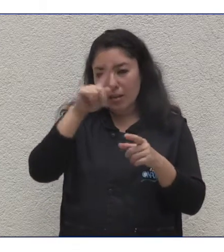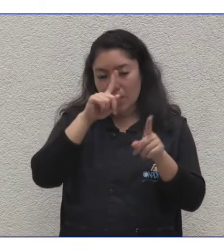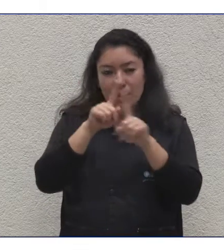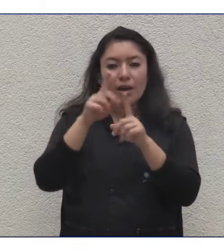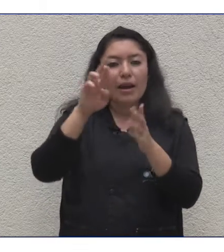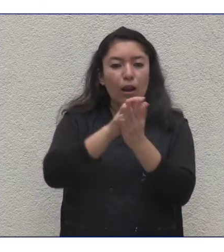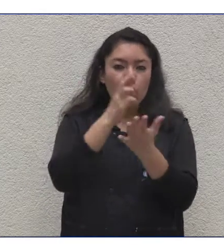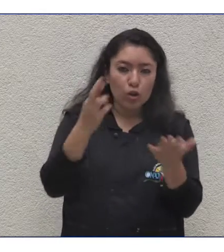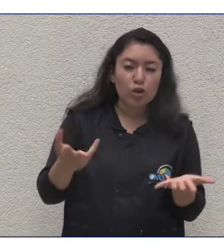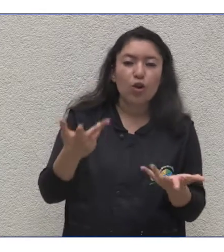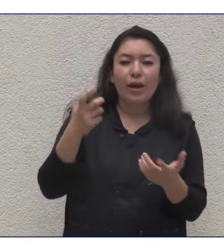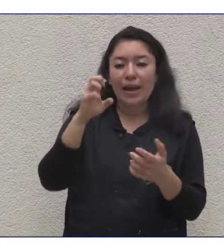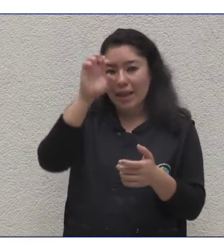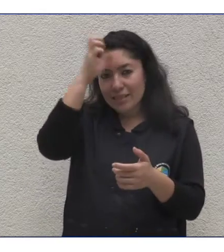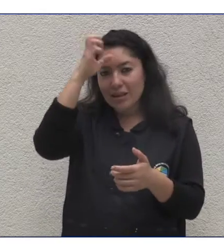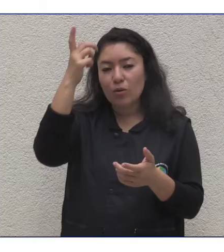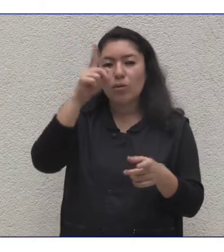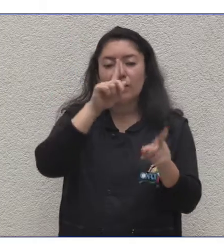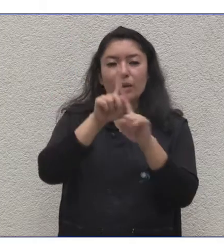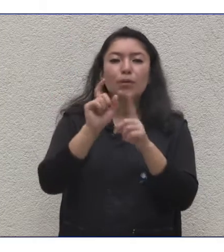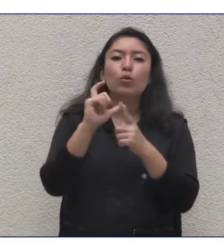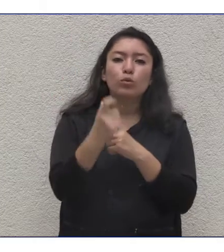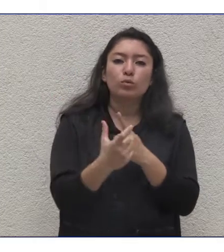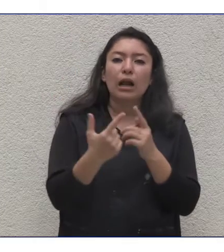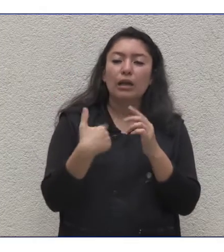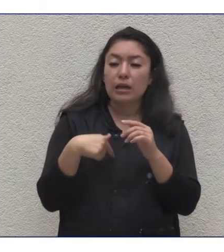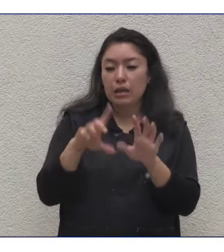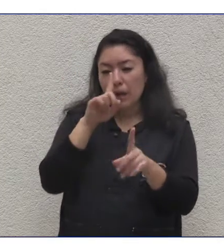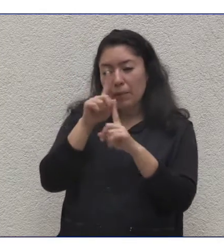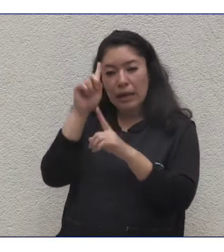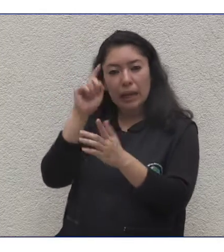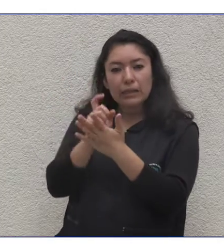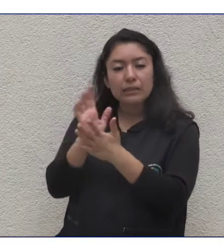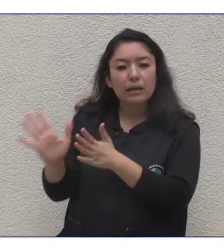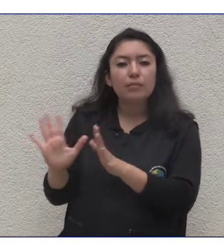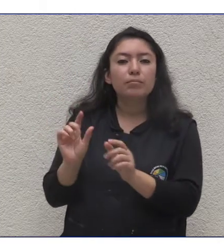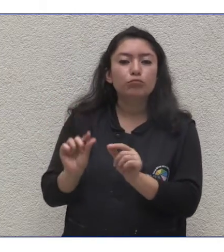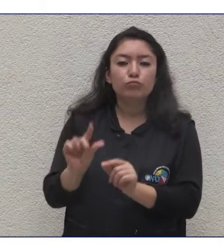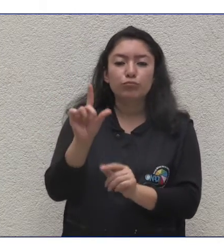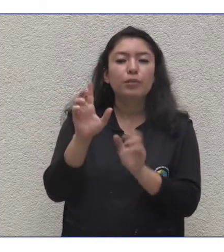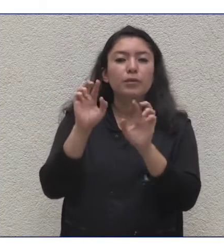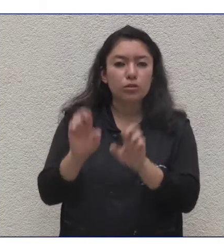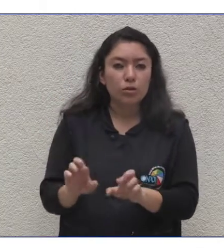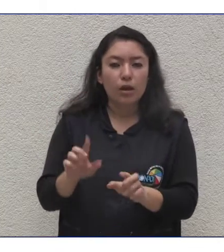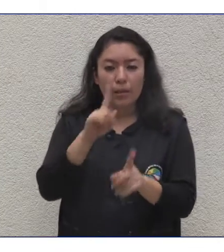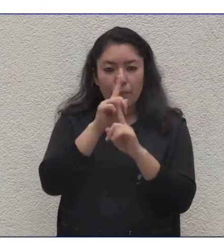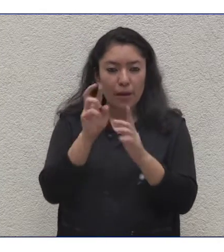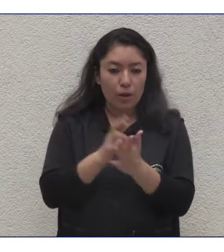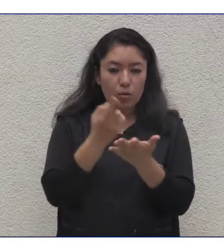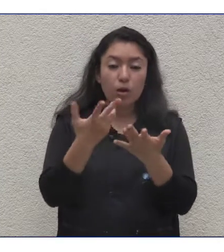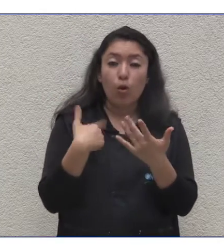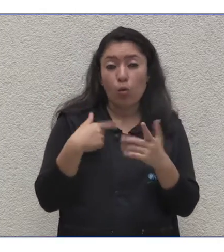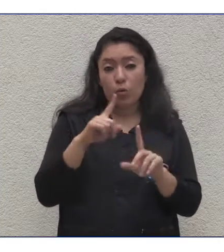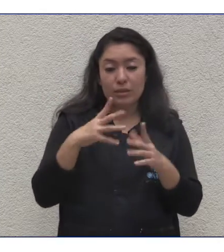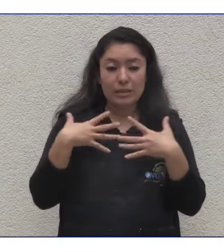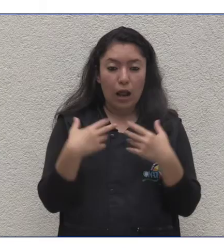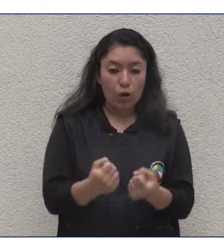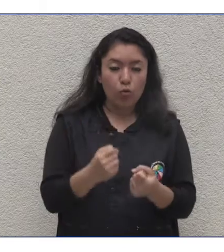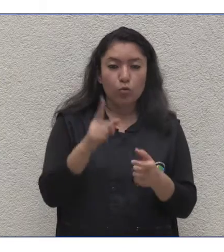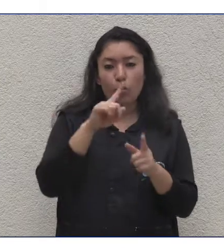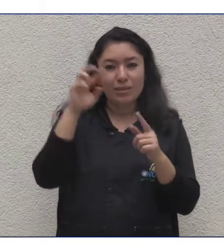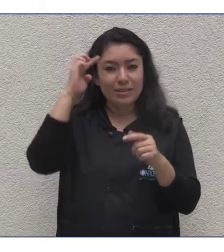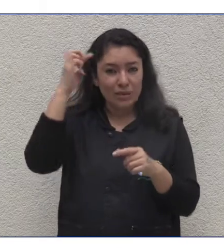origen étnico, las ideologías y opiniones políticas, las creencias o convicciones religiosas, los estados de salud físicos